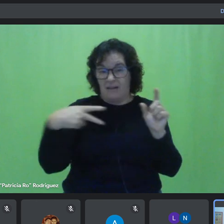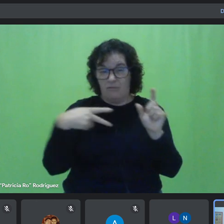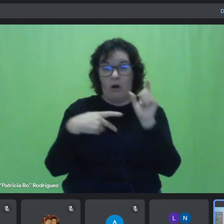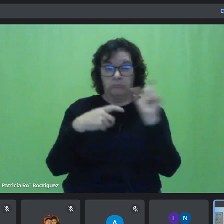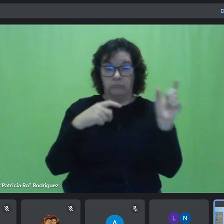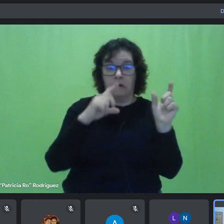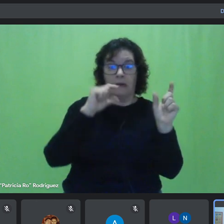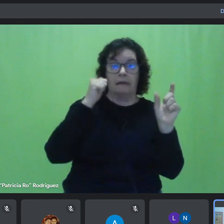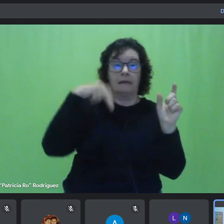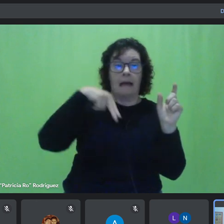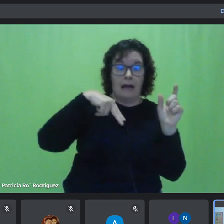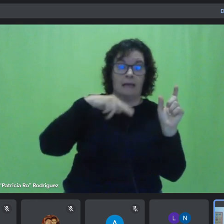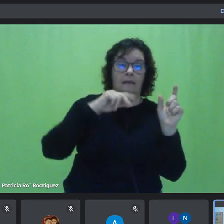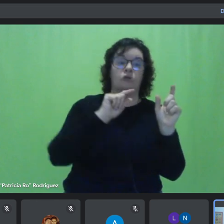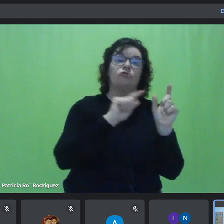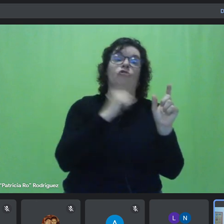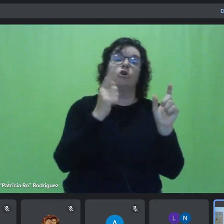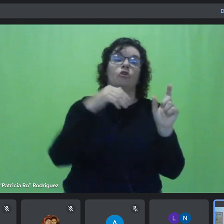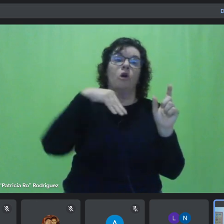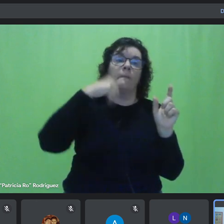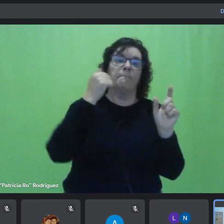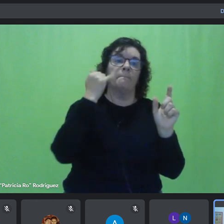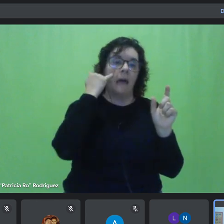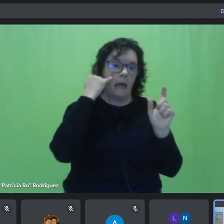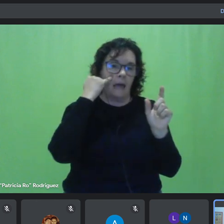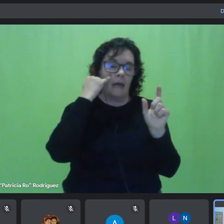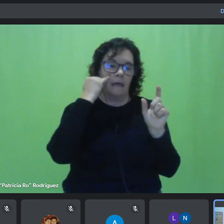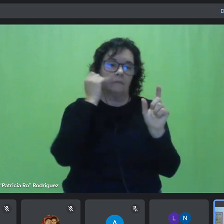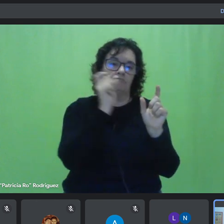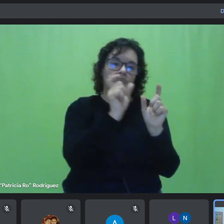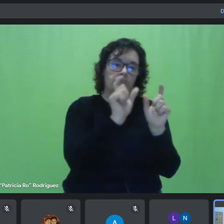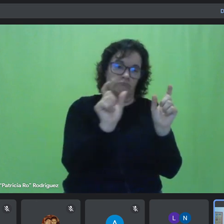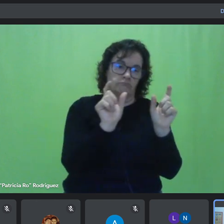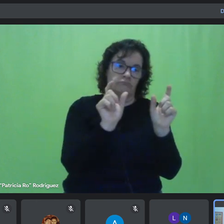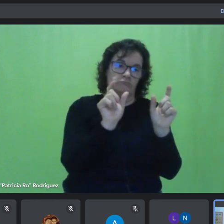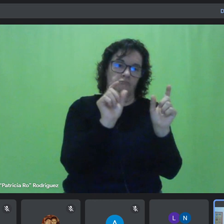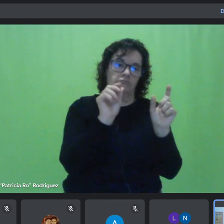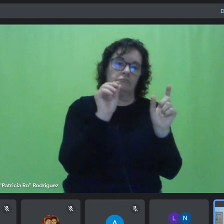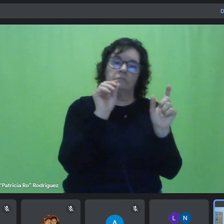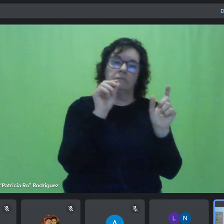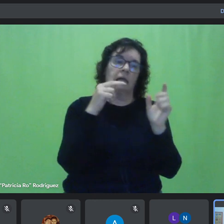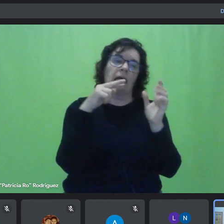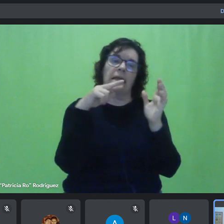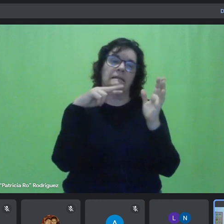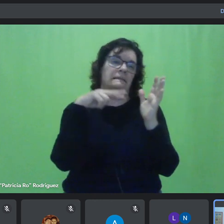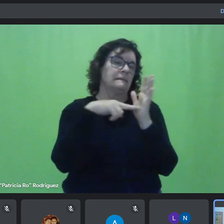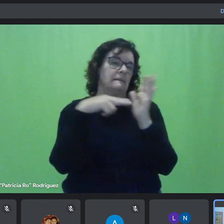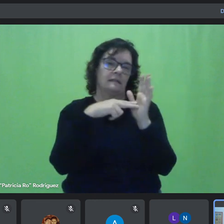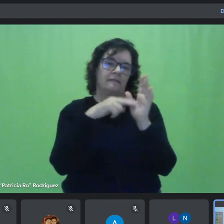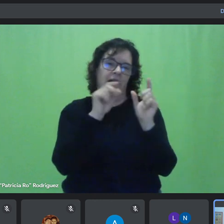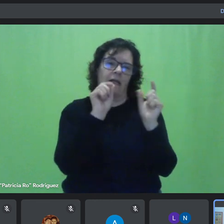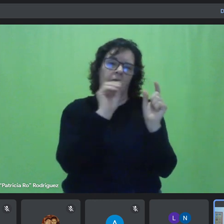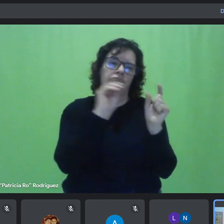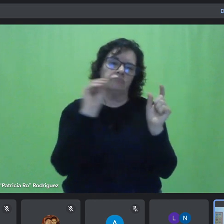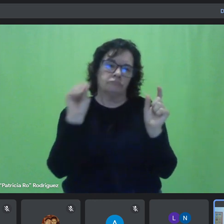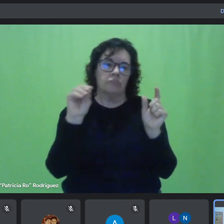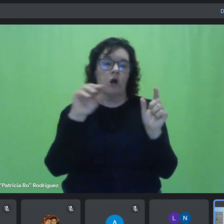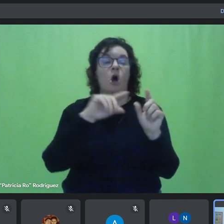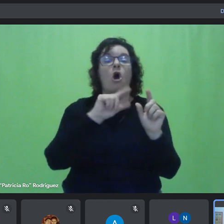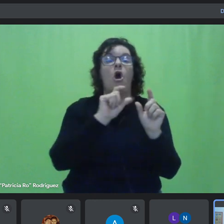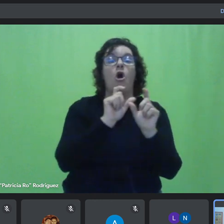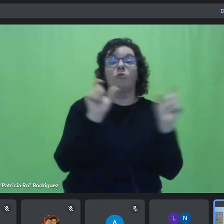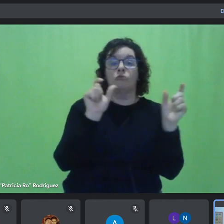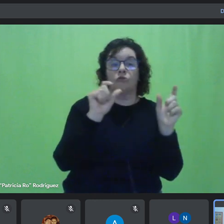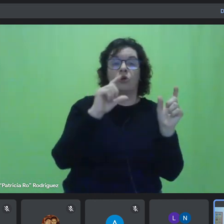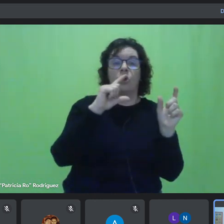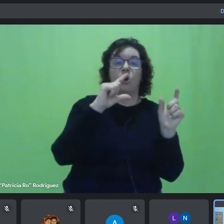¿sí? O sea, puedo, puedes, puede, podemos, pueden. Could y might, que depende